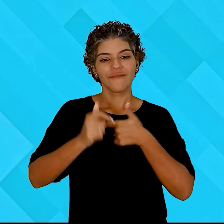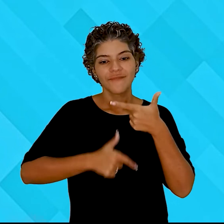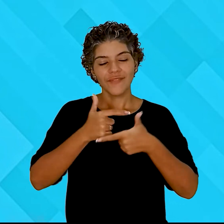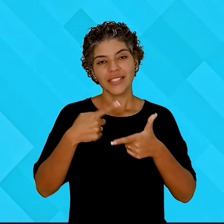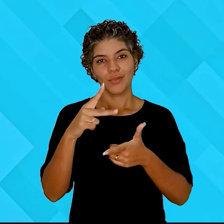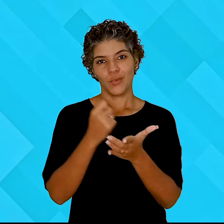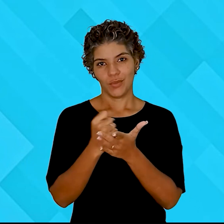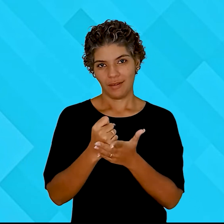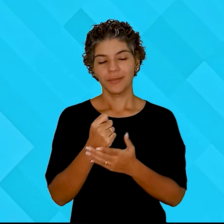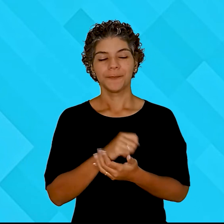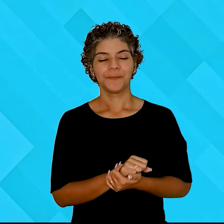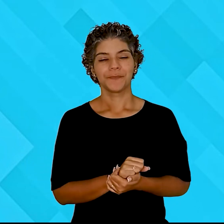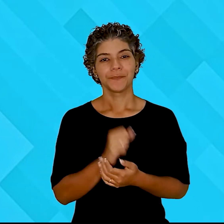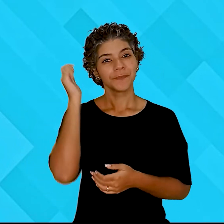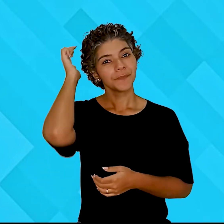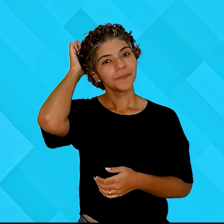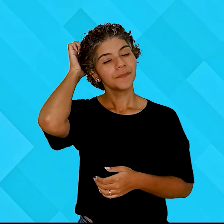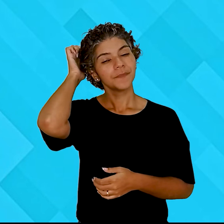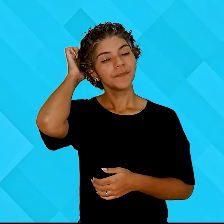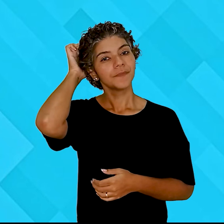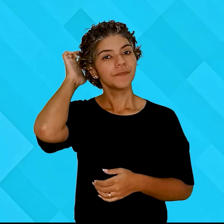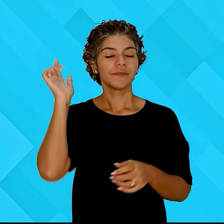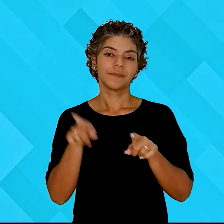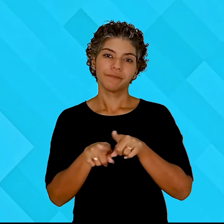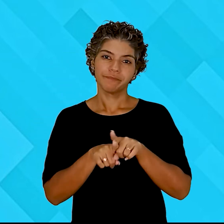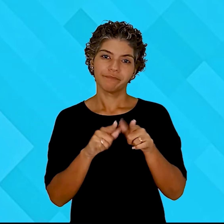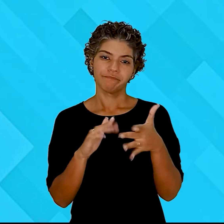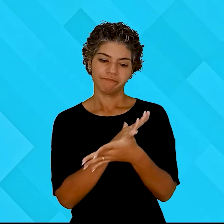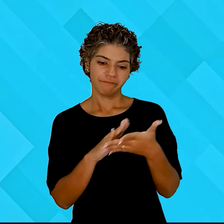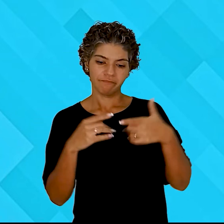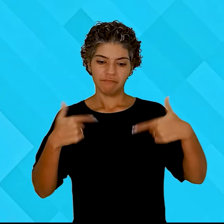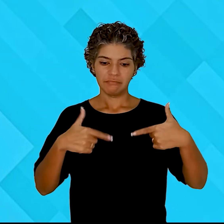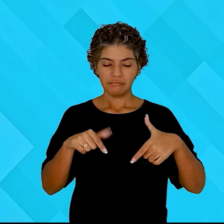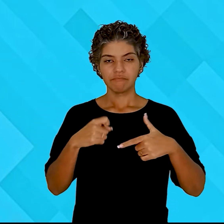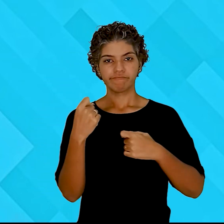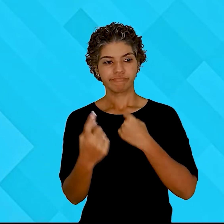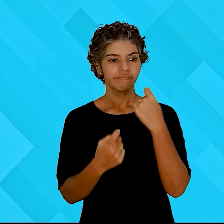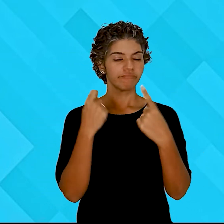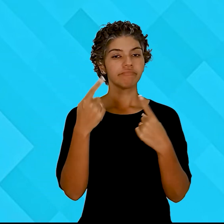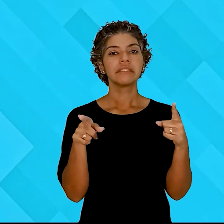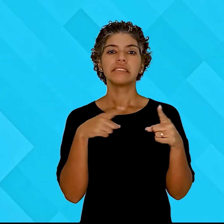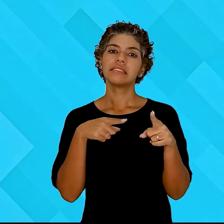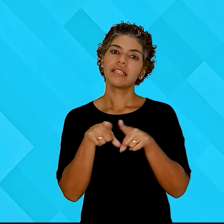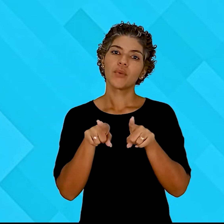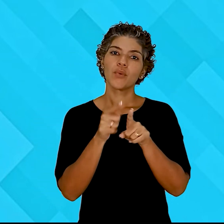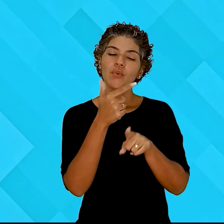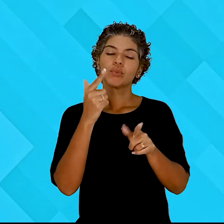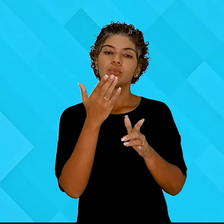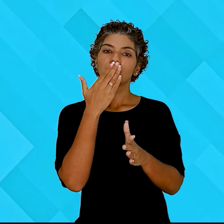de contratação. Além disso, para alguns trabalhos esporádicos, existem outros mecanismos de contratação disponíveis, lembrando que